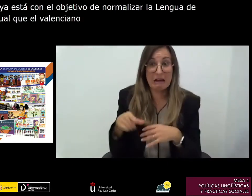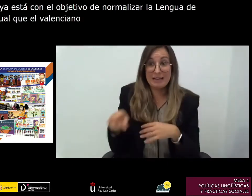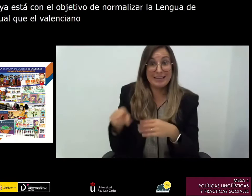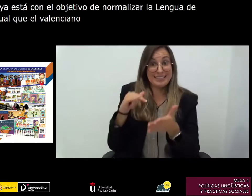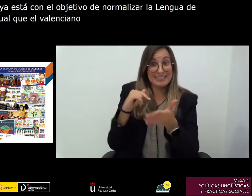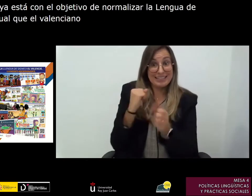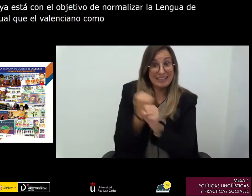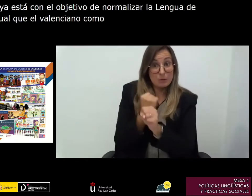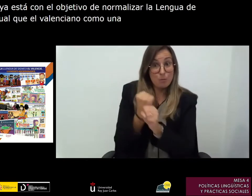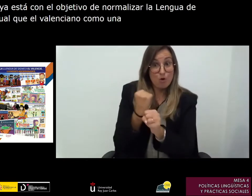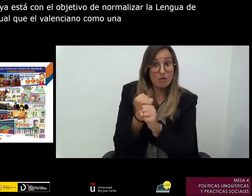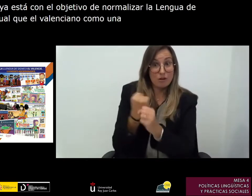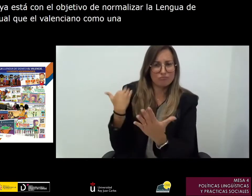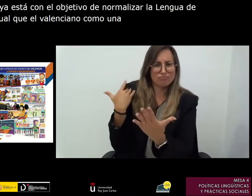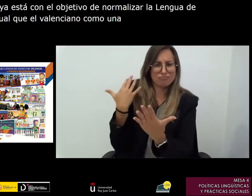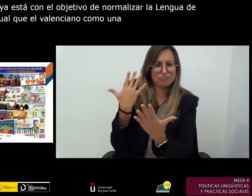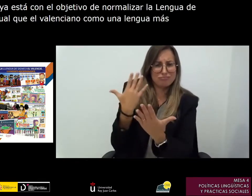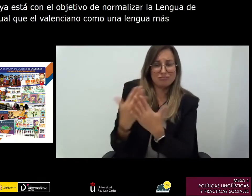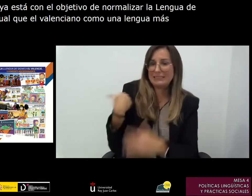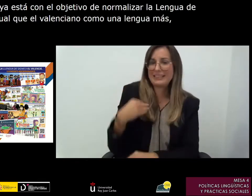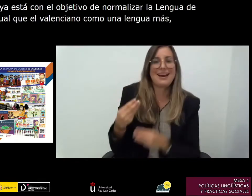y difundir a la sociedad.